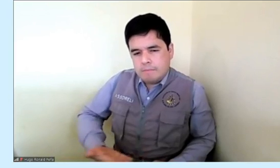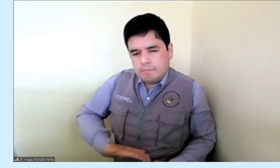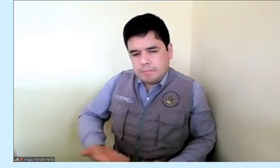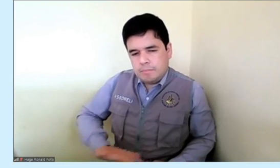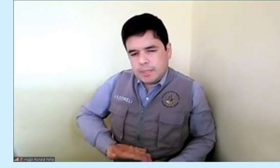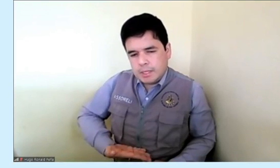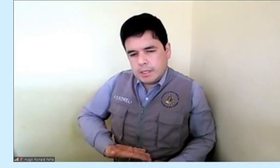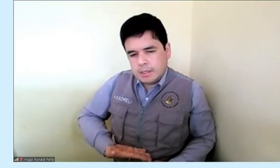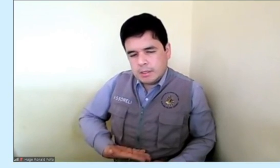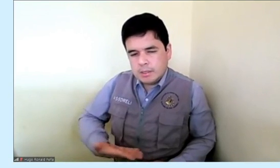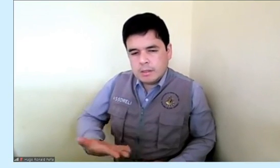Hambre.